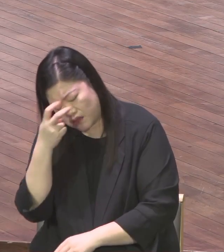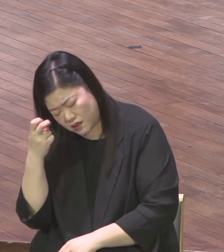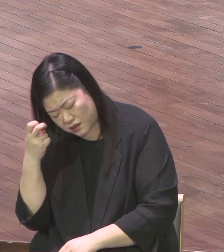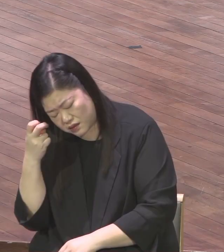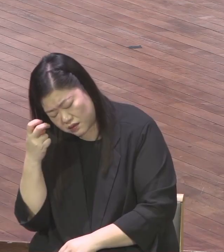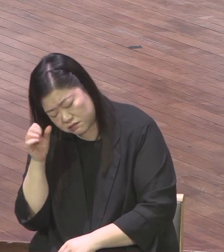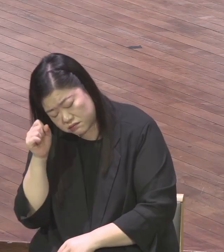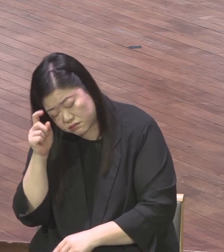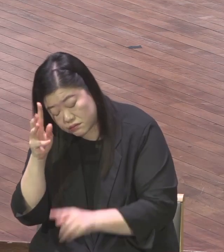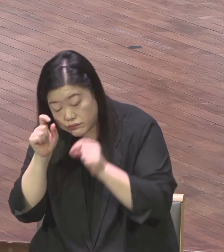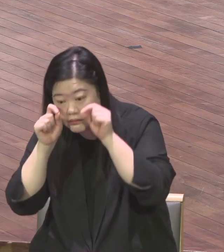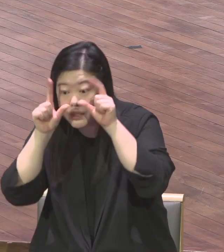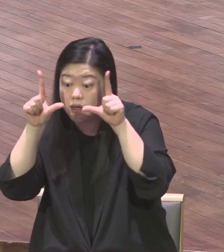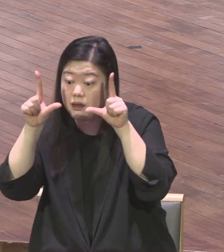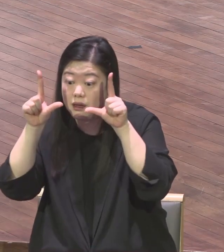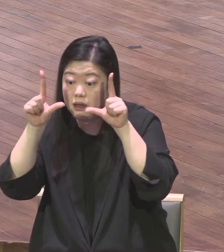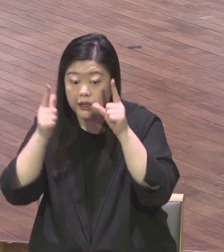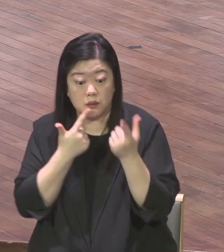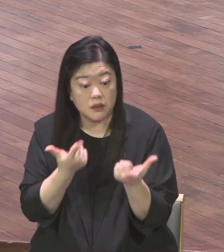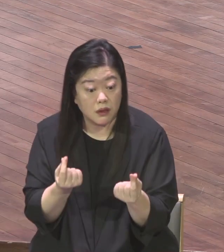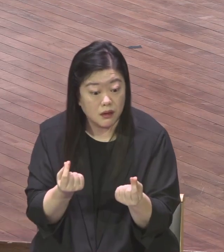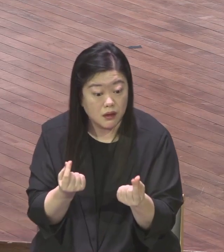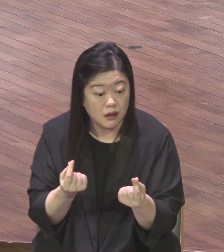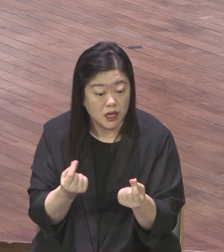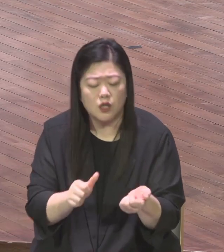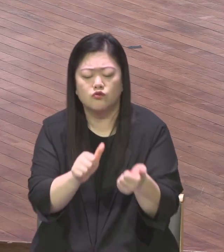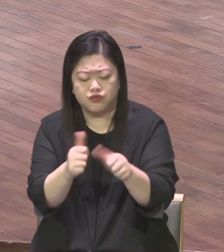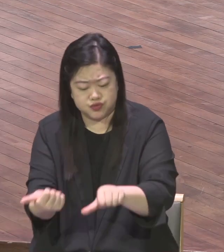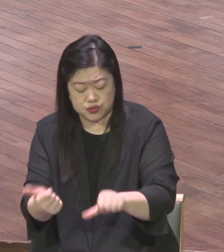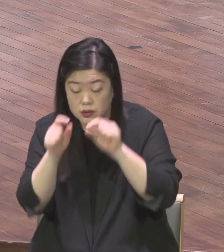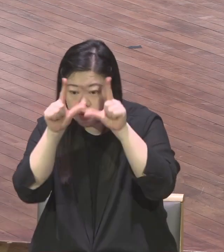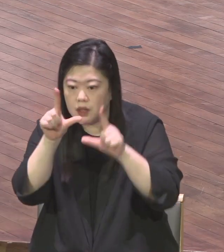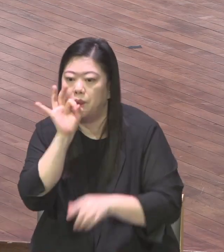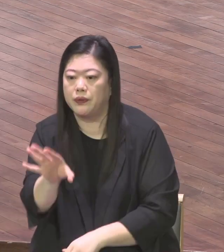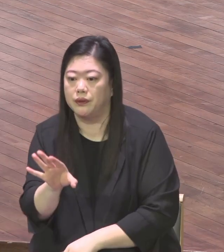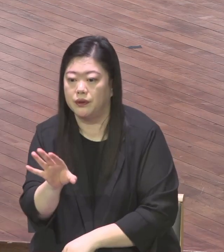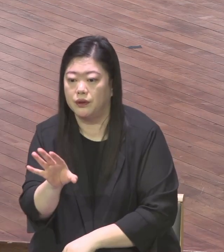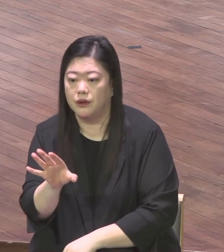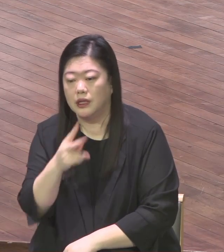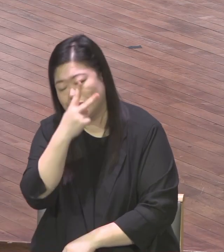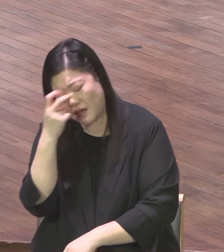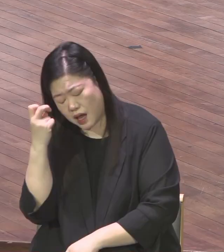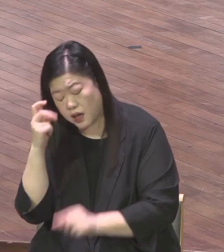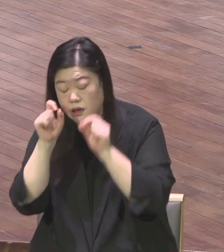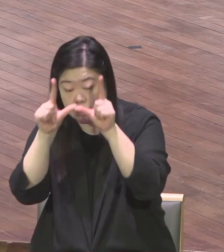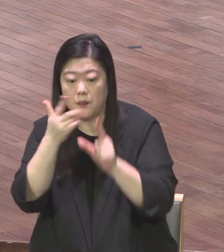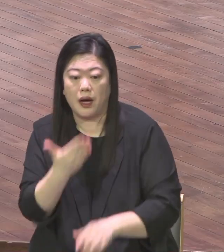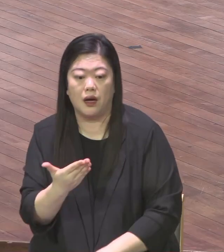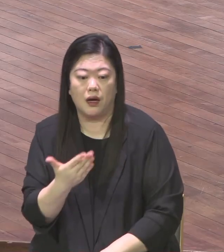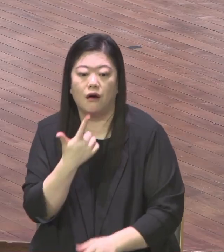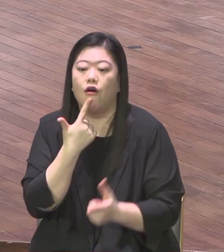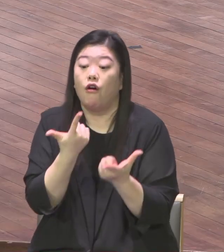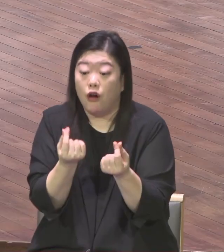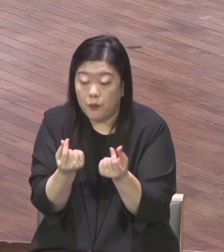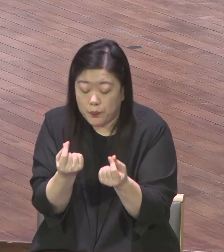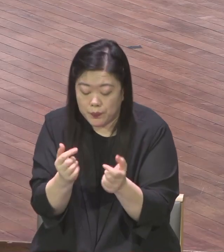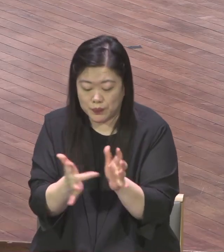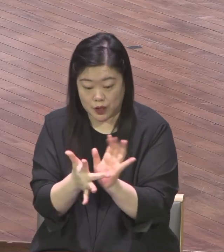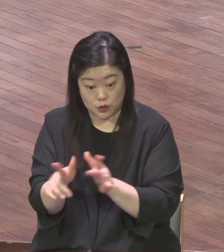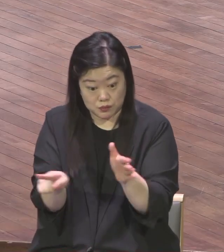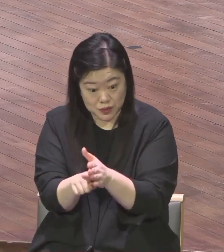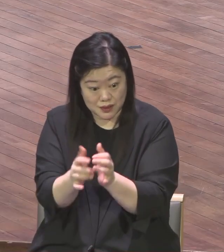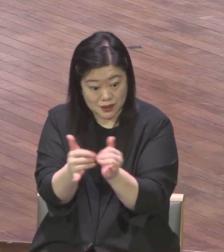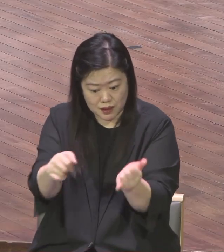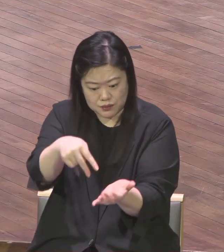잔다, 깬다, 그런 의미를 담고 있죠. 그래서 이 그리스도인에게 죽음은 끝이 아니라 또